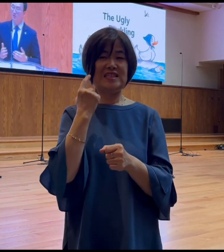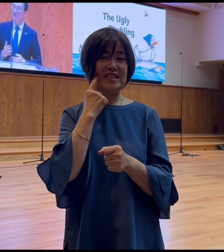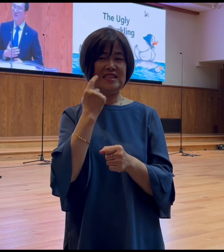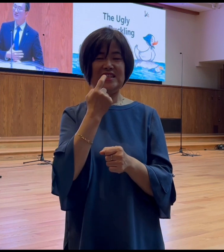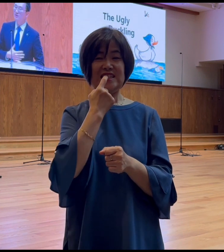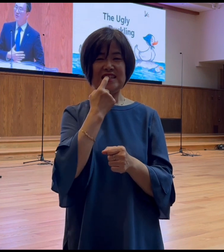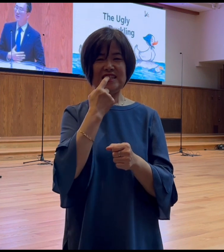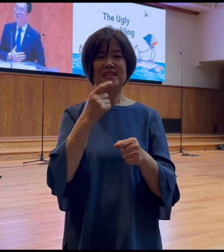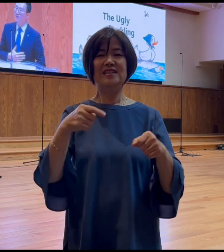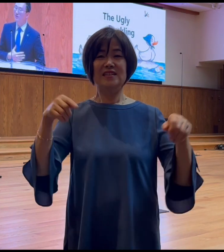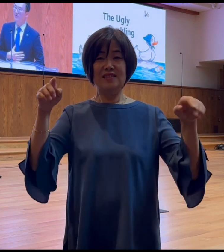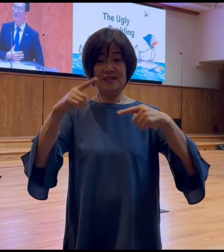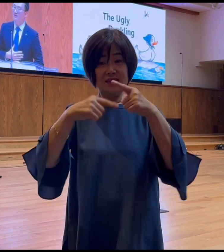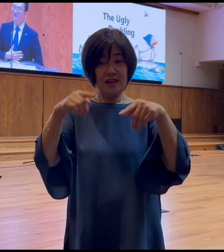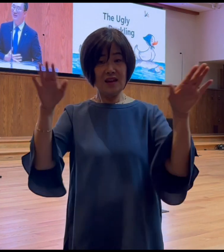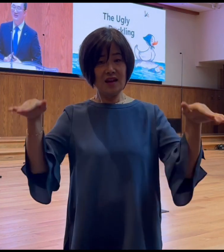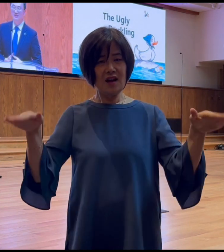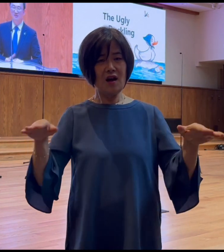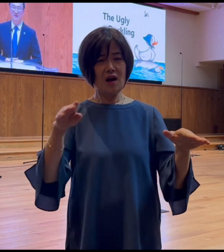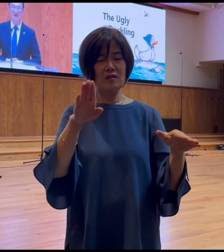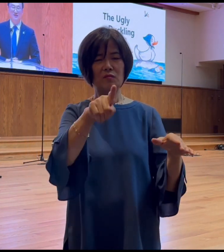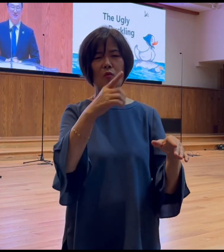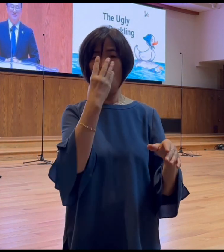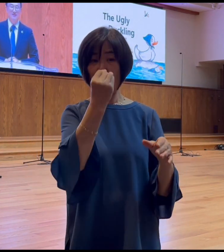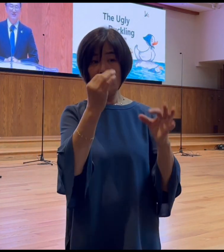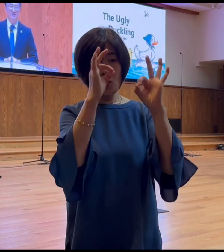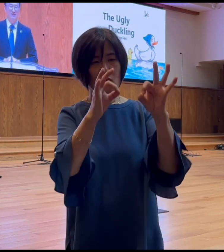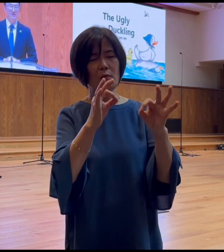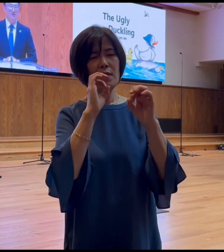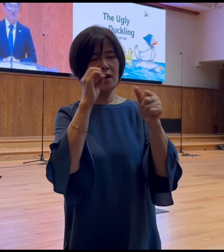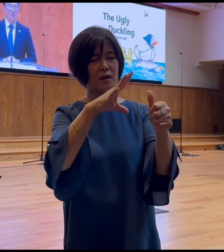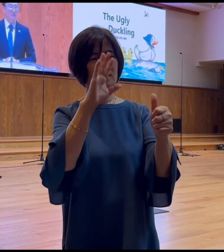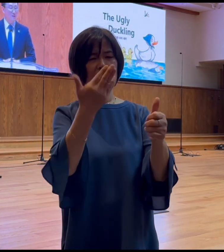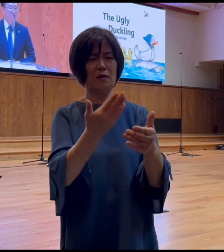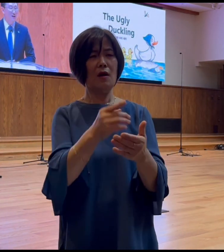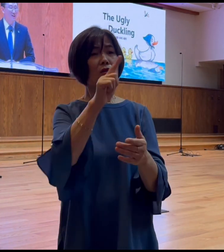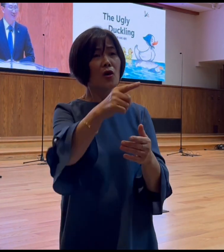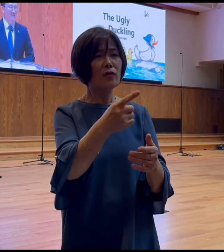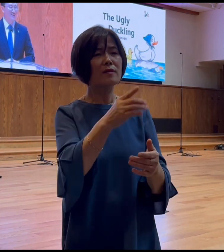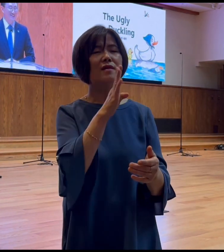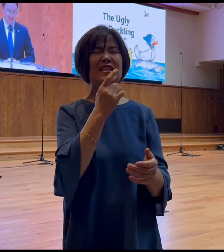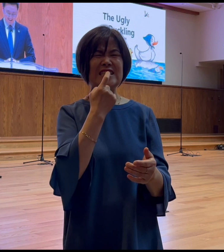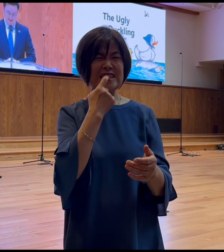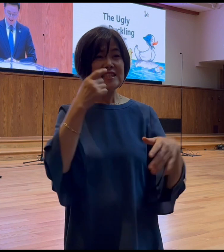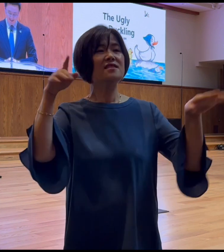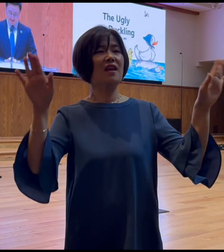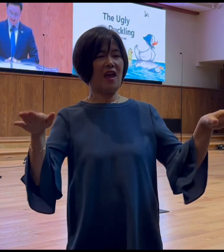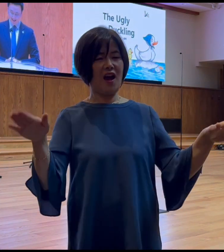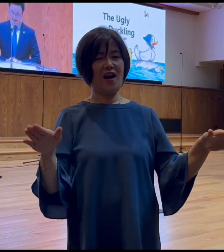이 놀림받는 오리를 보고 이렇게 얘기하는 겁니다. 너 백조야.